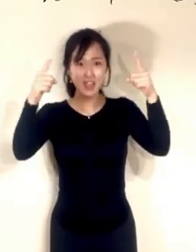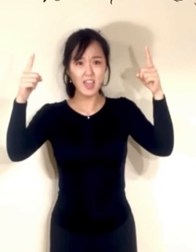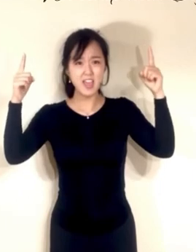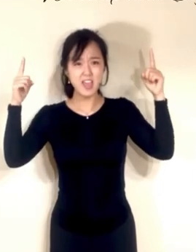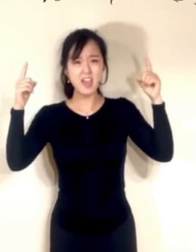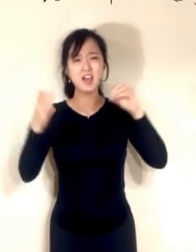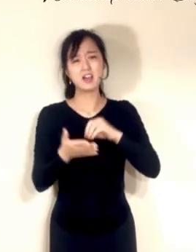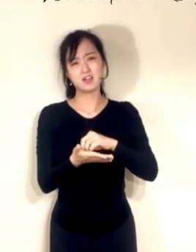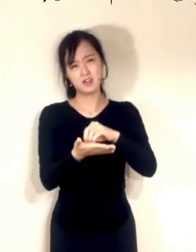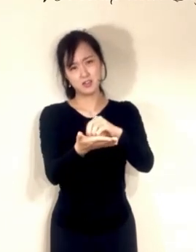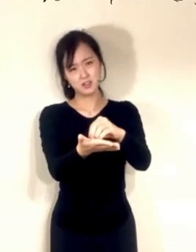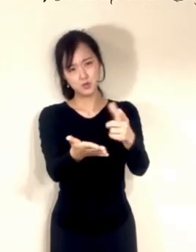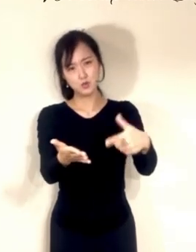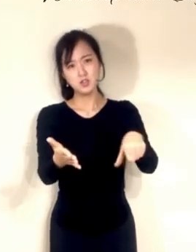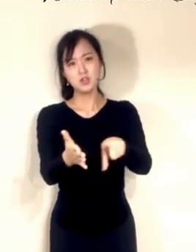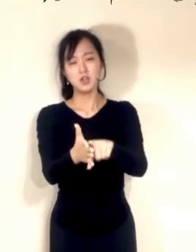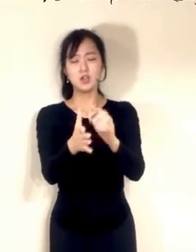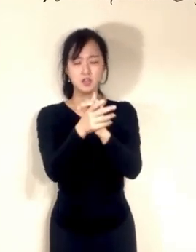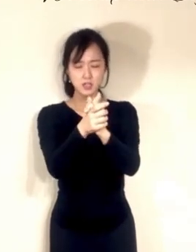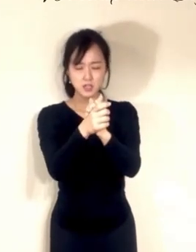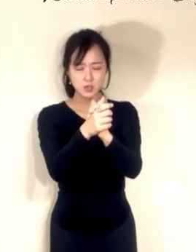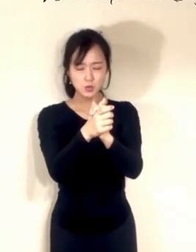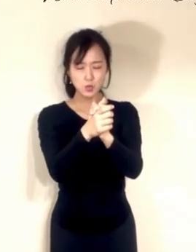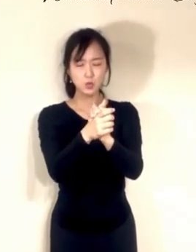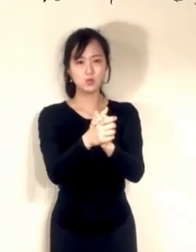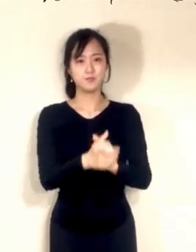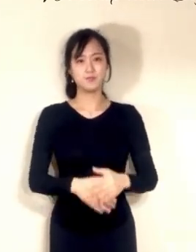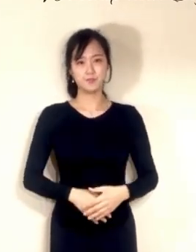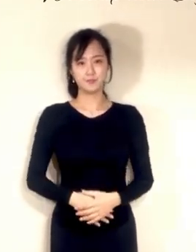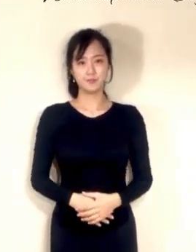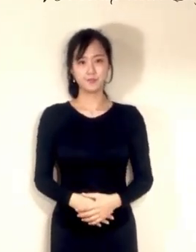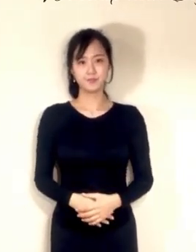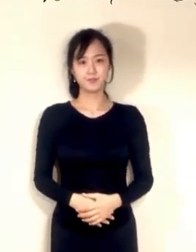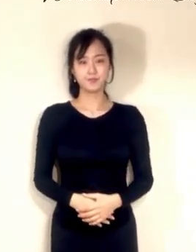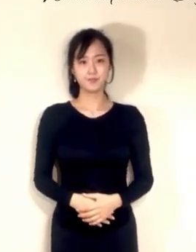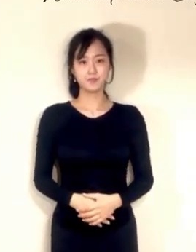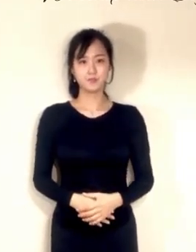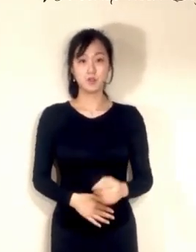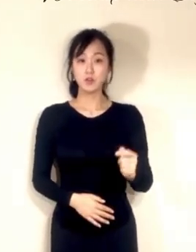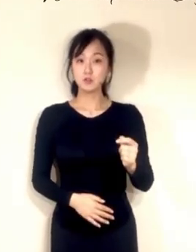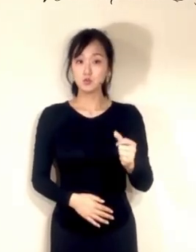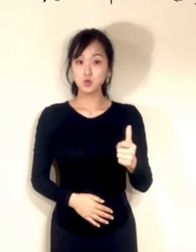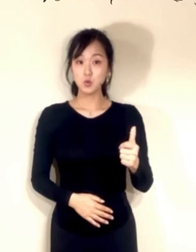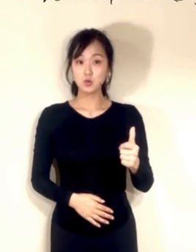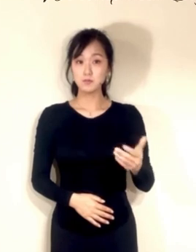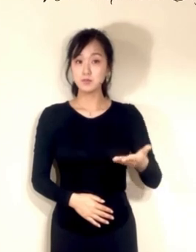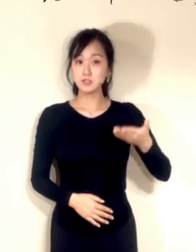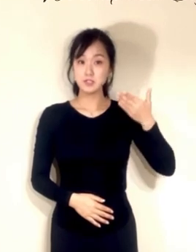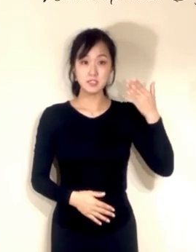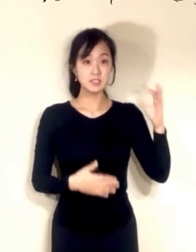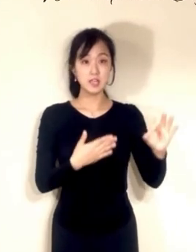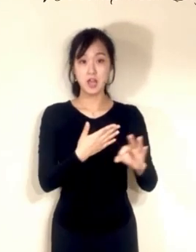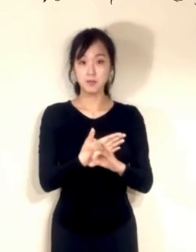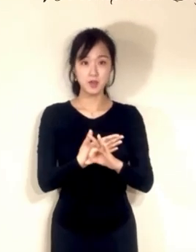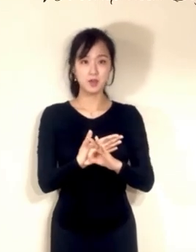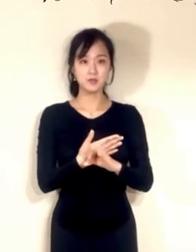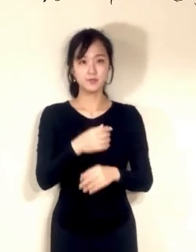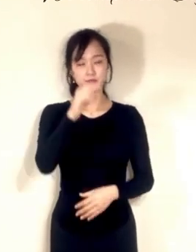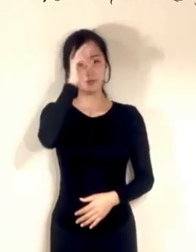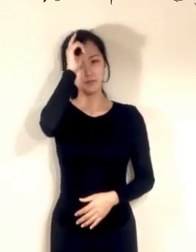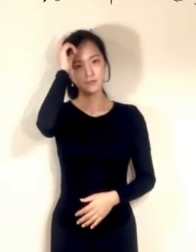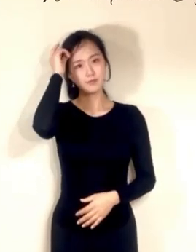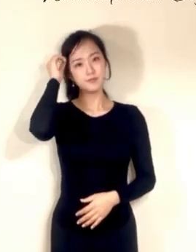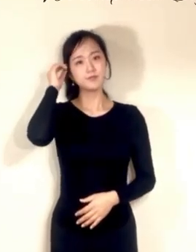학교, 좋은 대학 갈 수 있게 기도해 주세요. 이거예요. 조금 지나서 자녀가 취업을